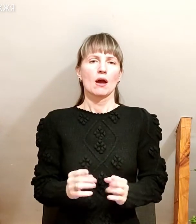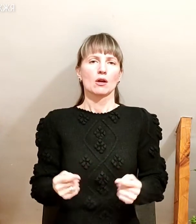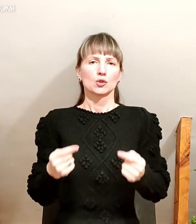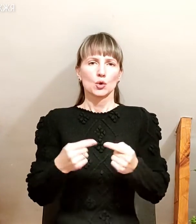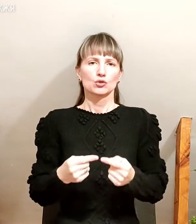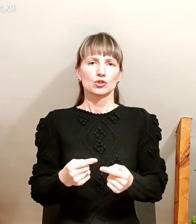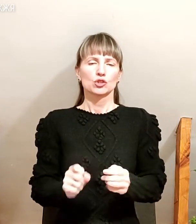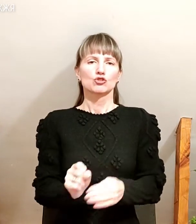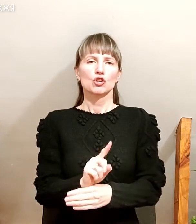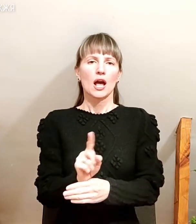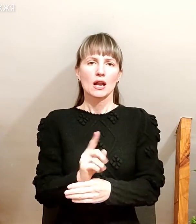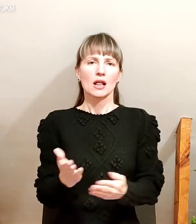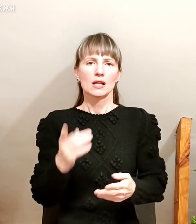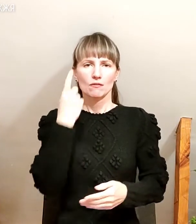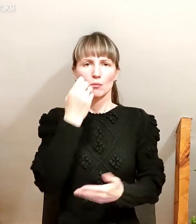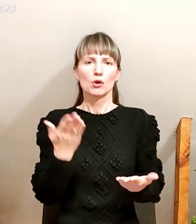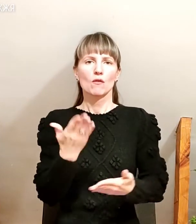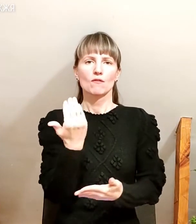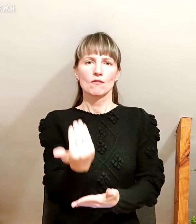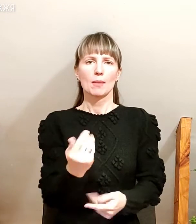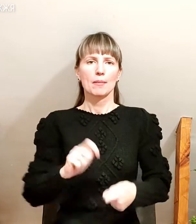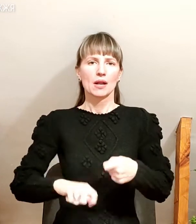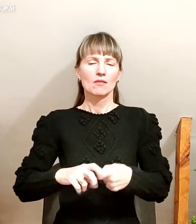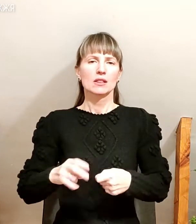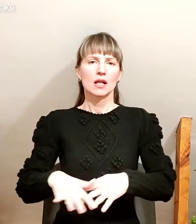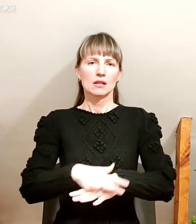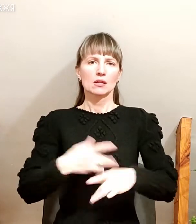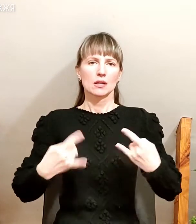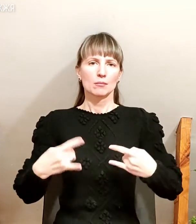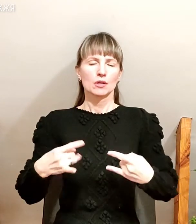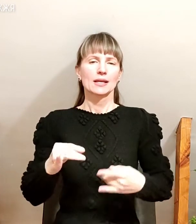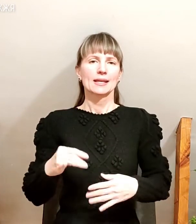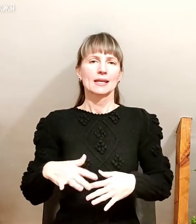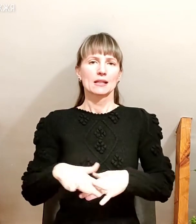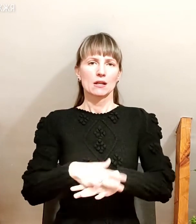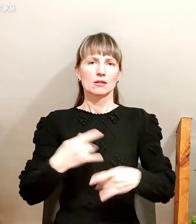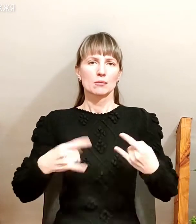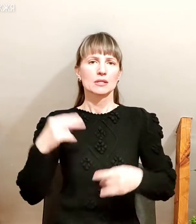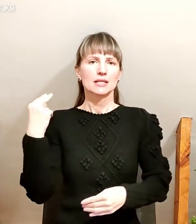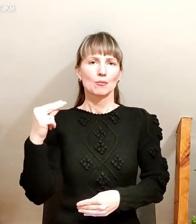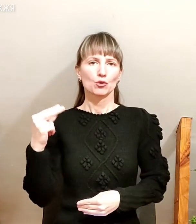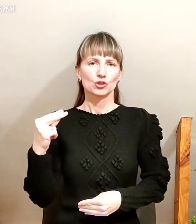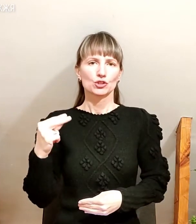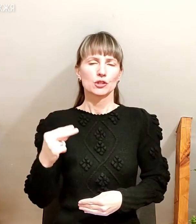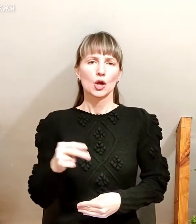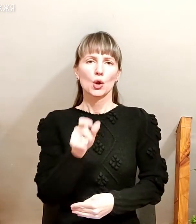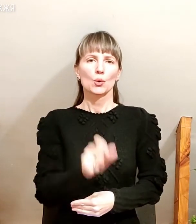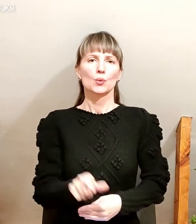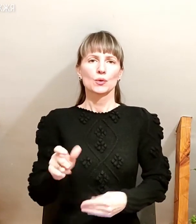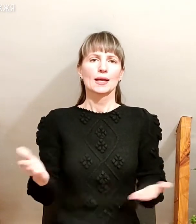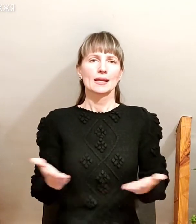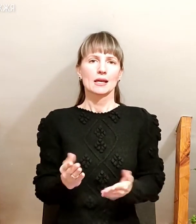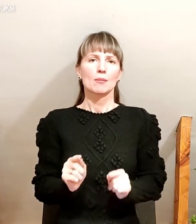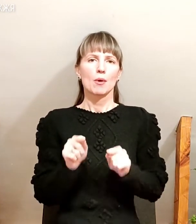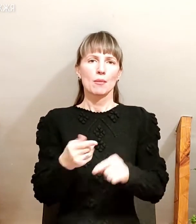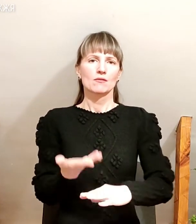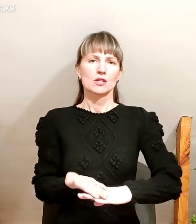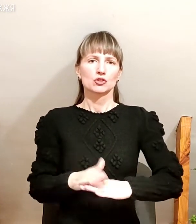яку ви перевіряєте, зокрема на Суспільному мовнику та Суспільному Запоріжжя. Людям, які опинились у складних життєвих